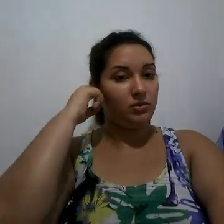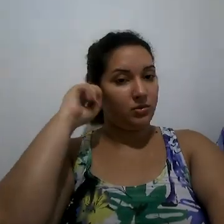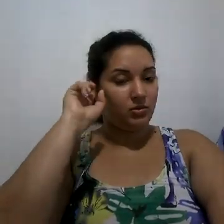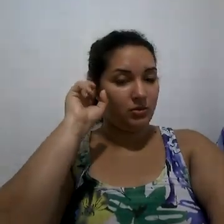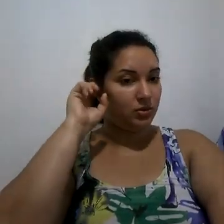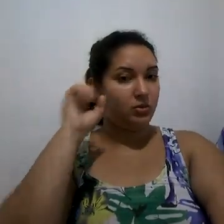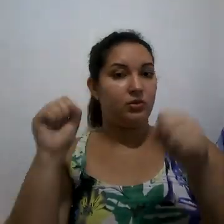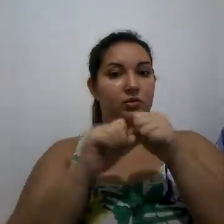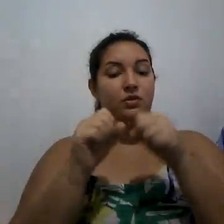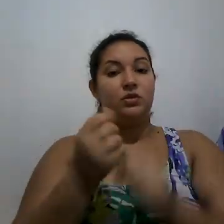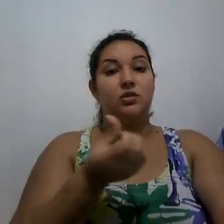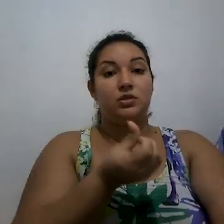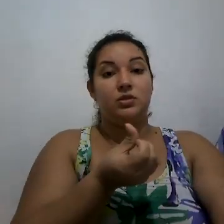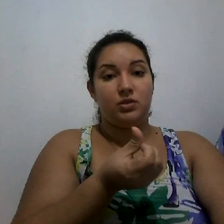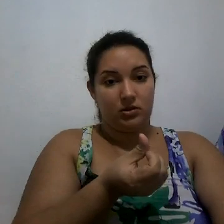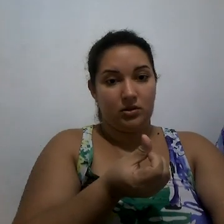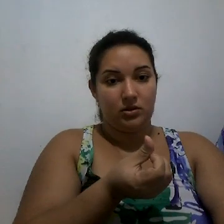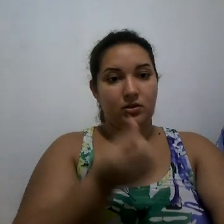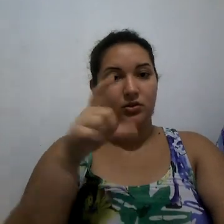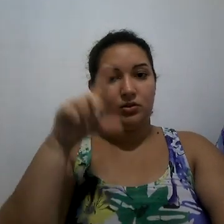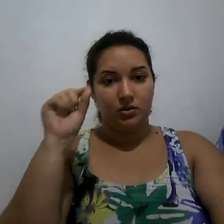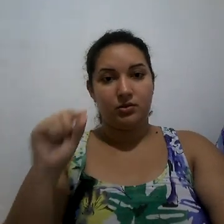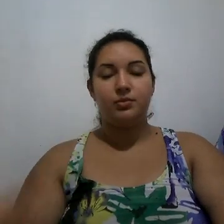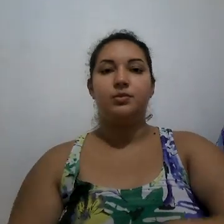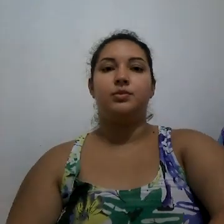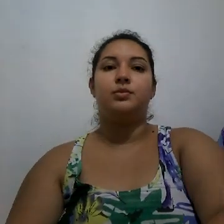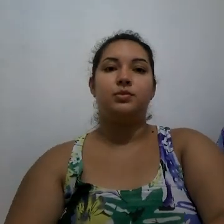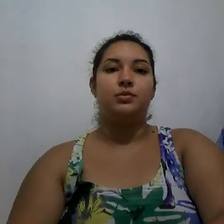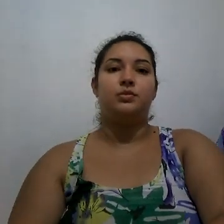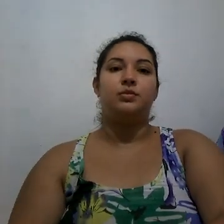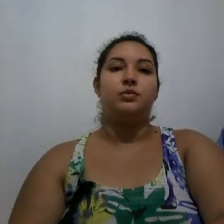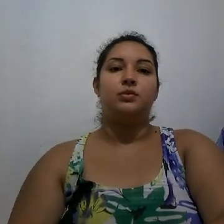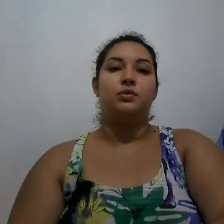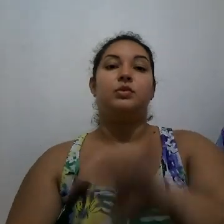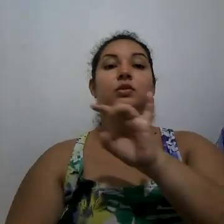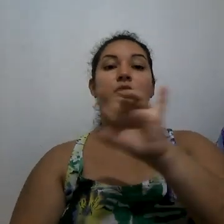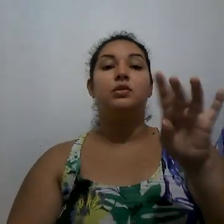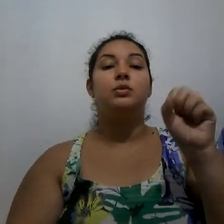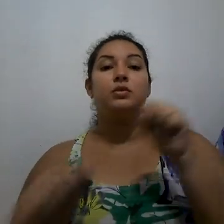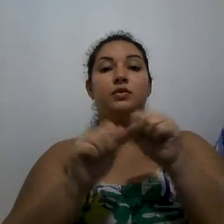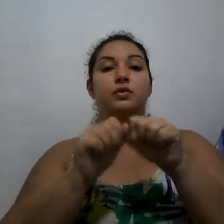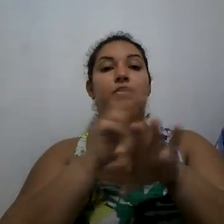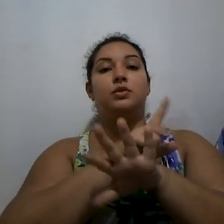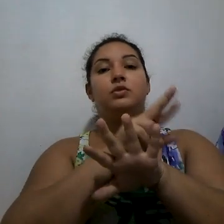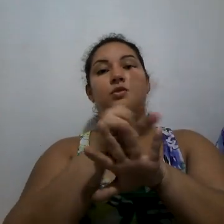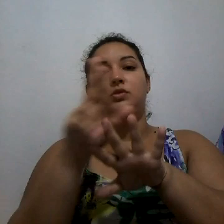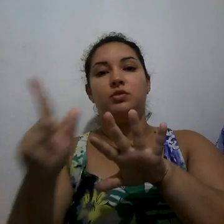olha, cada uma deu um valor. Ok? Cada uma foi dando um valor diferente aqui, essa determinação.